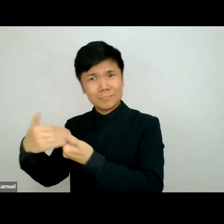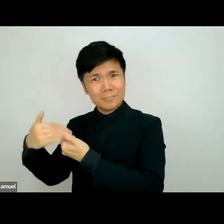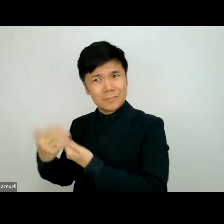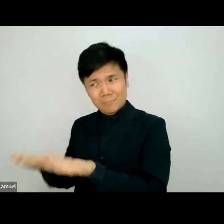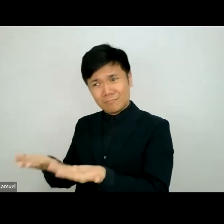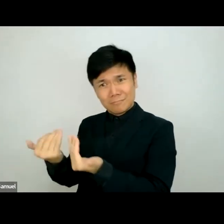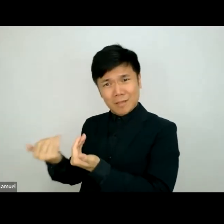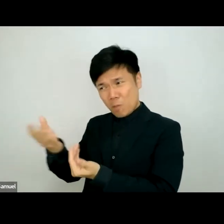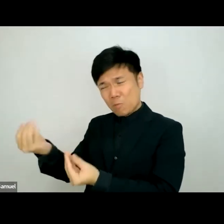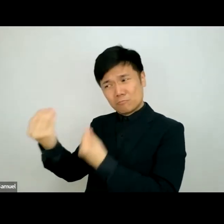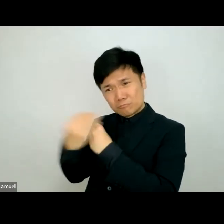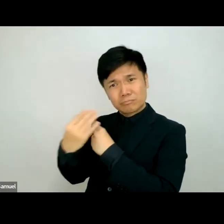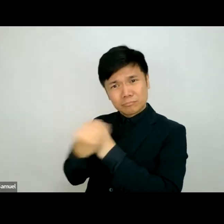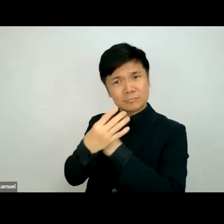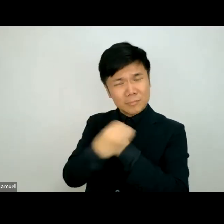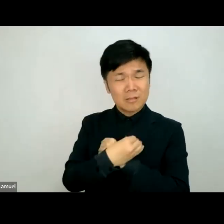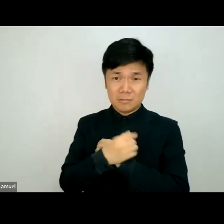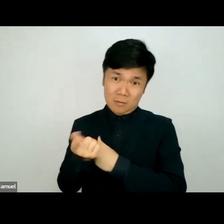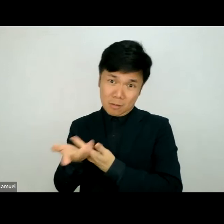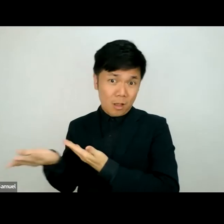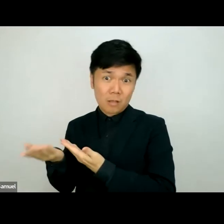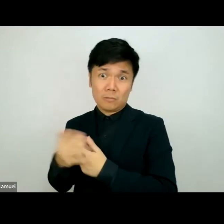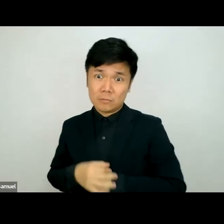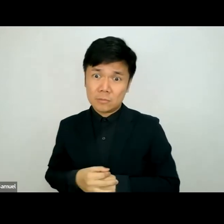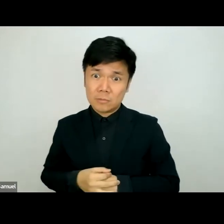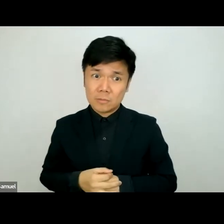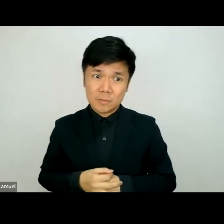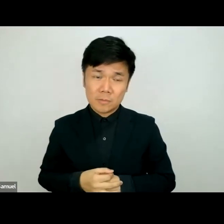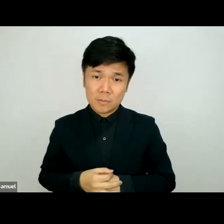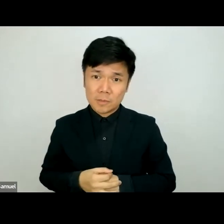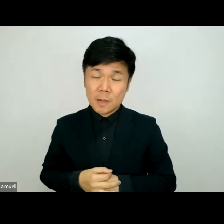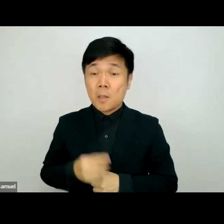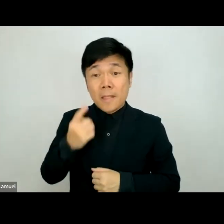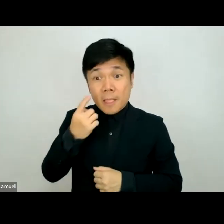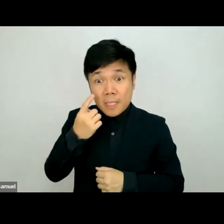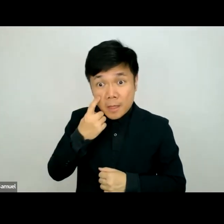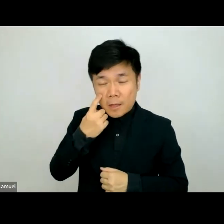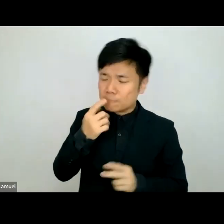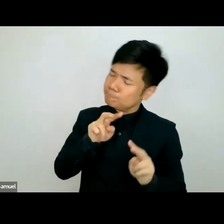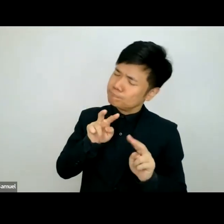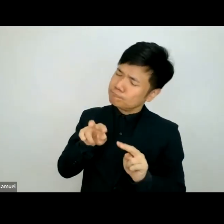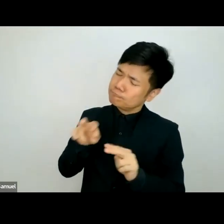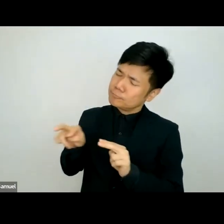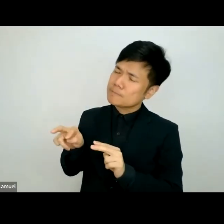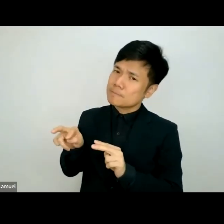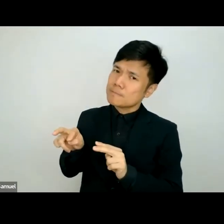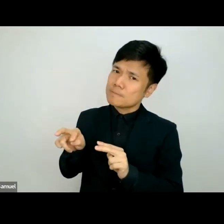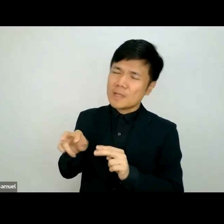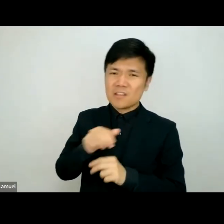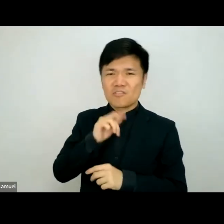de handicap. Nous les excluons des négociations. Maintenant, il est grand temps